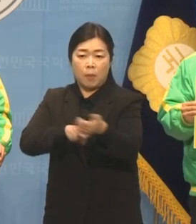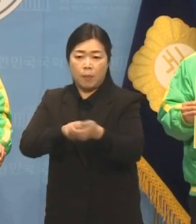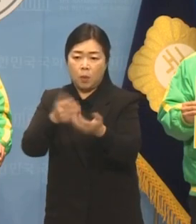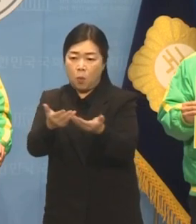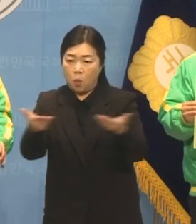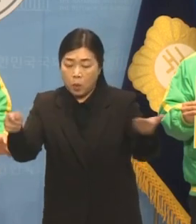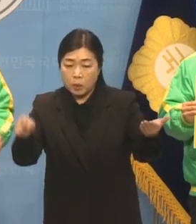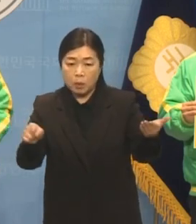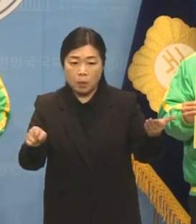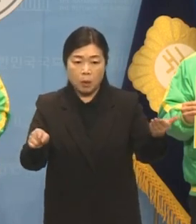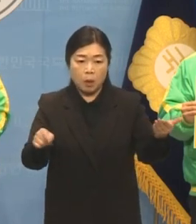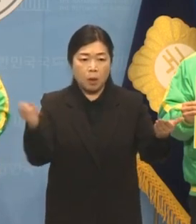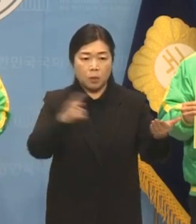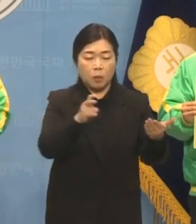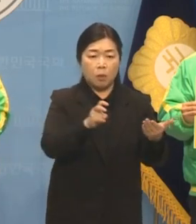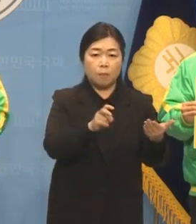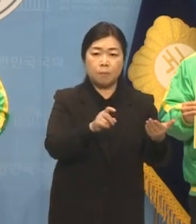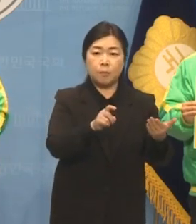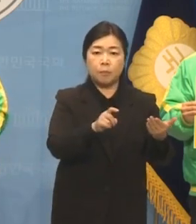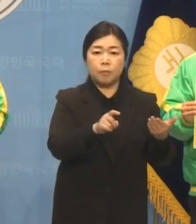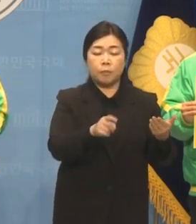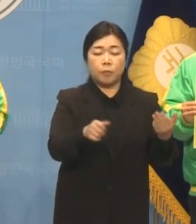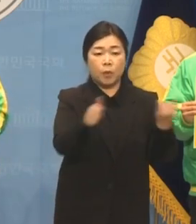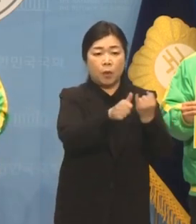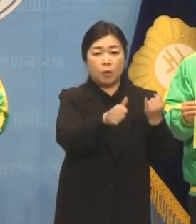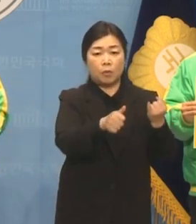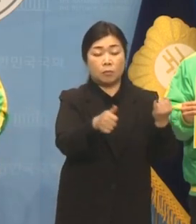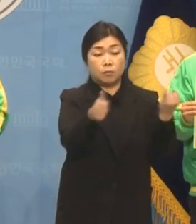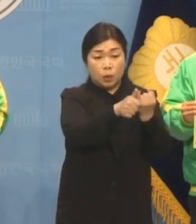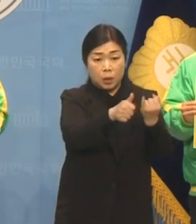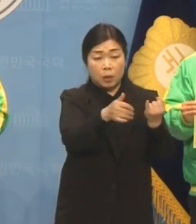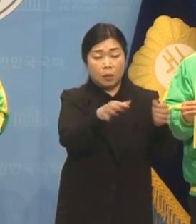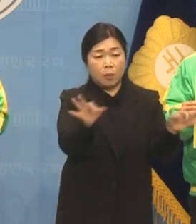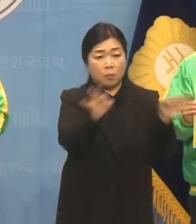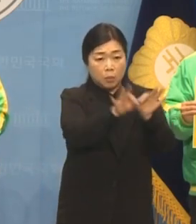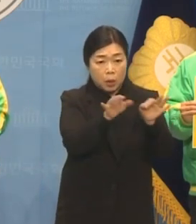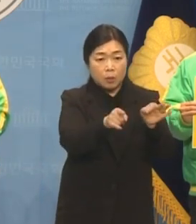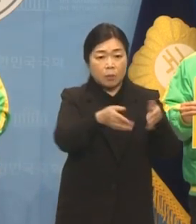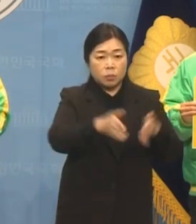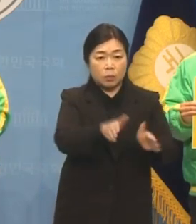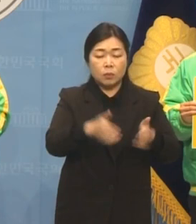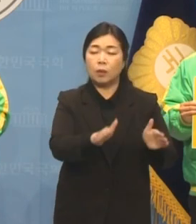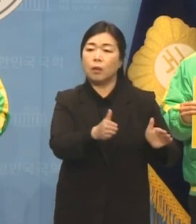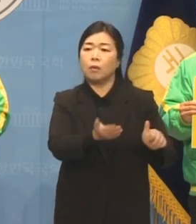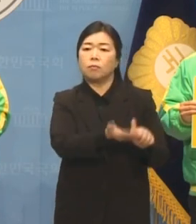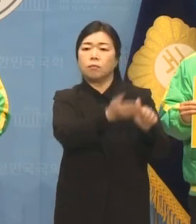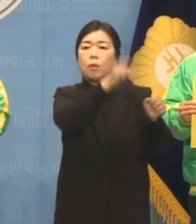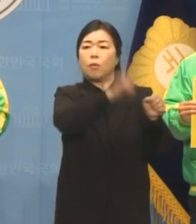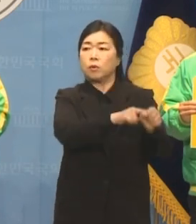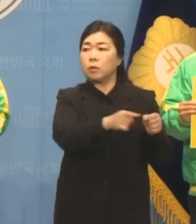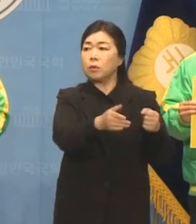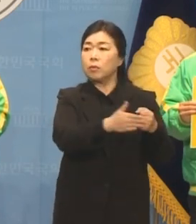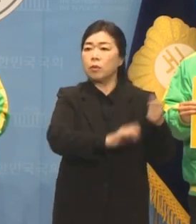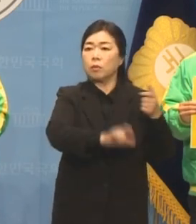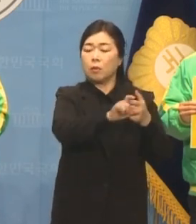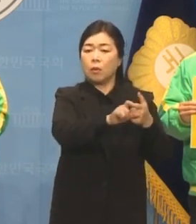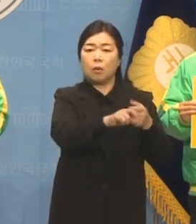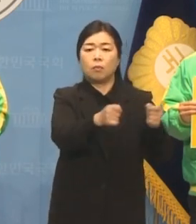등지에서 상품으로 취급당하며 고통받고 있습니다. 이제 반려인만이 아니라 반려동물이 함께